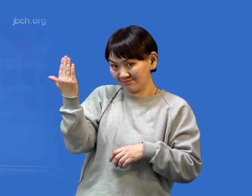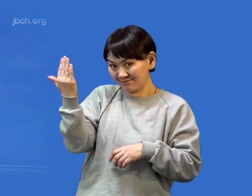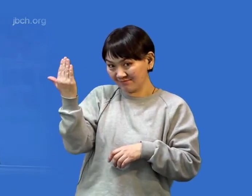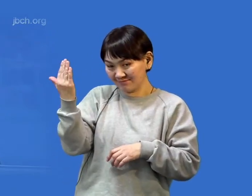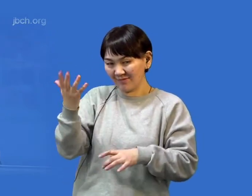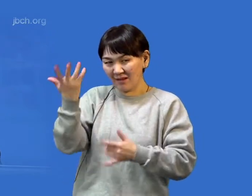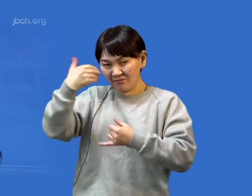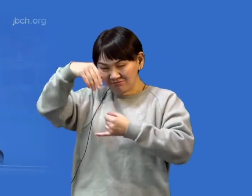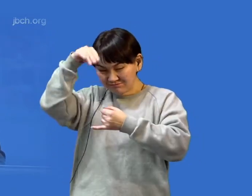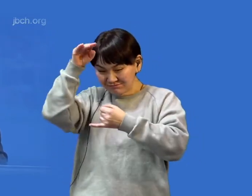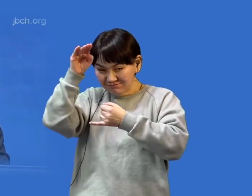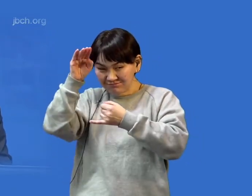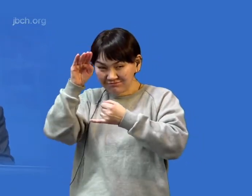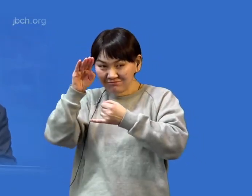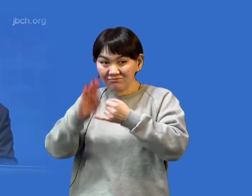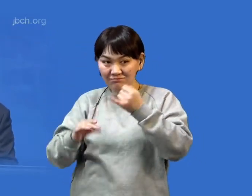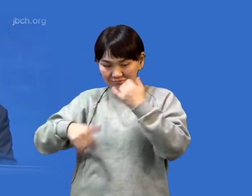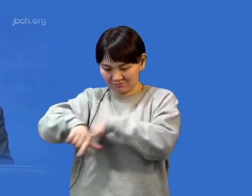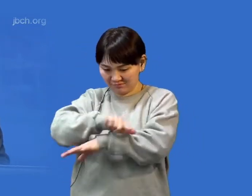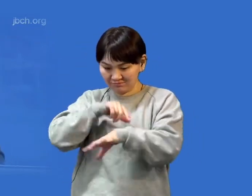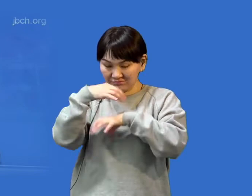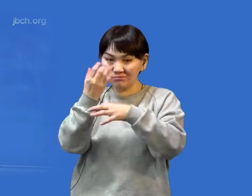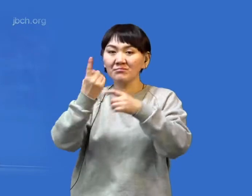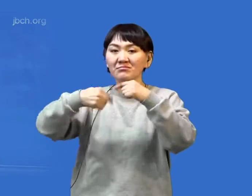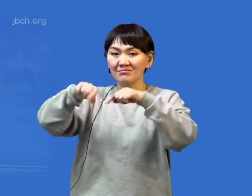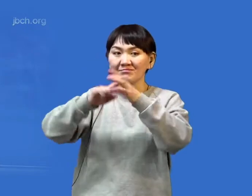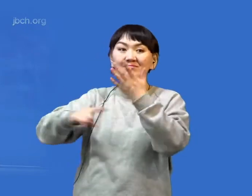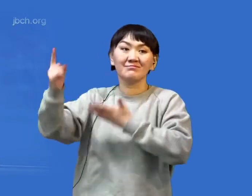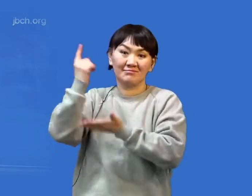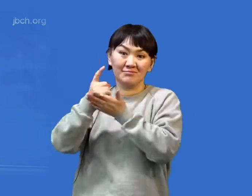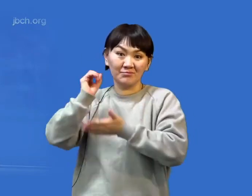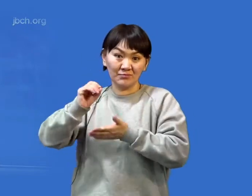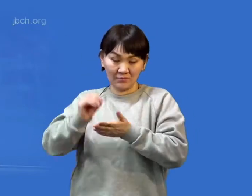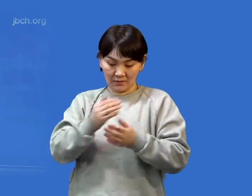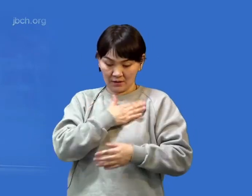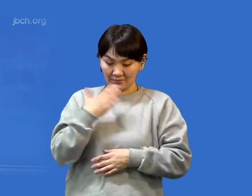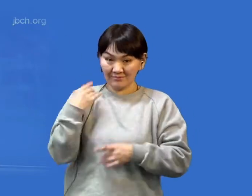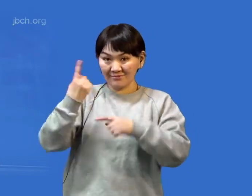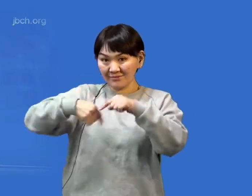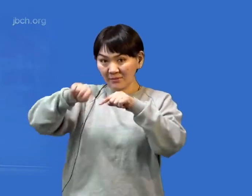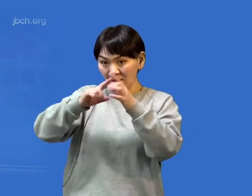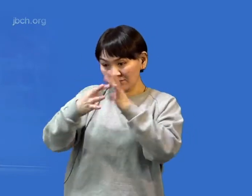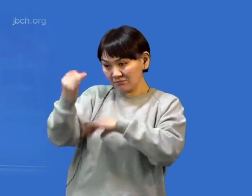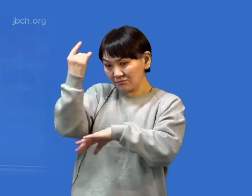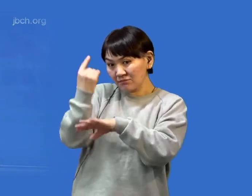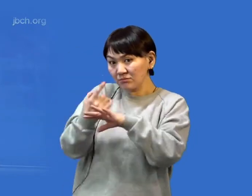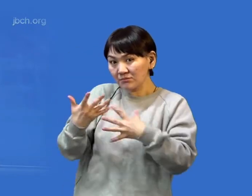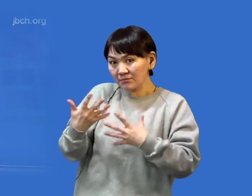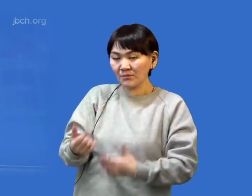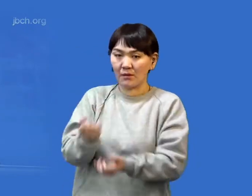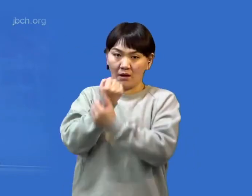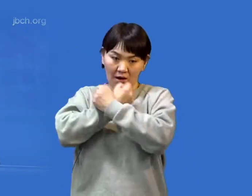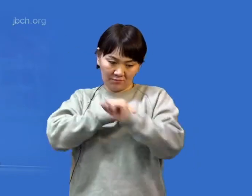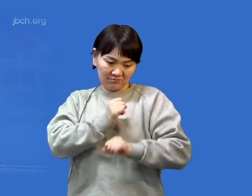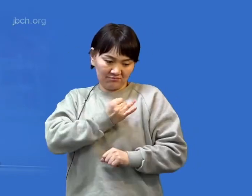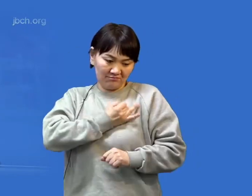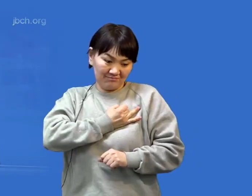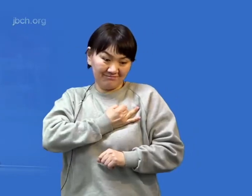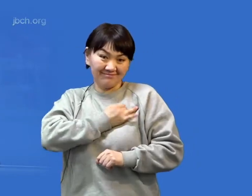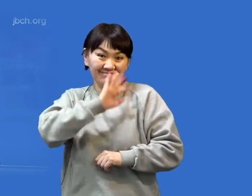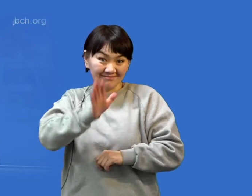төгсгөлд нь энэ газар дээр дахин ирэх болно. Эзэн дахин ирж байгаа тэр өдөр аврагдсан итгэгч нарт